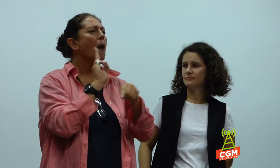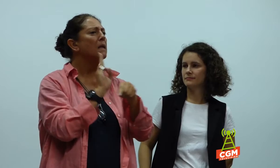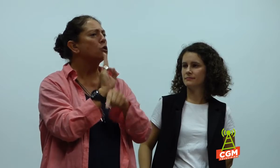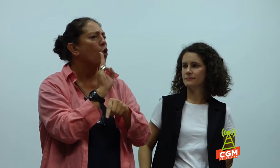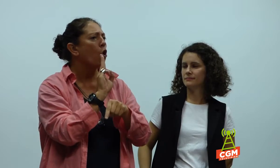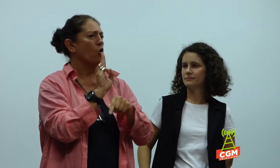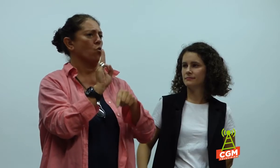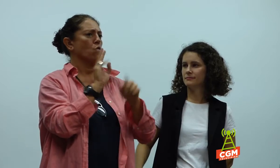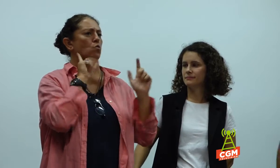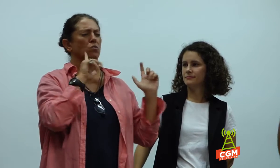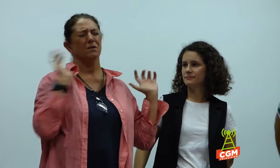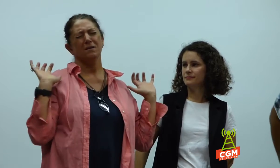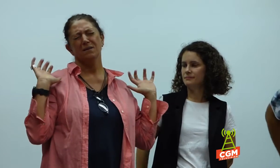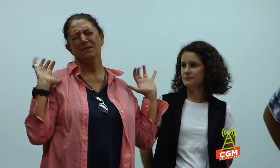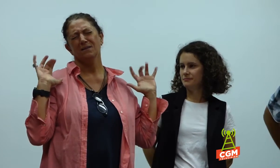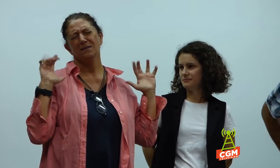porque también en Bruselas hay